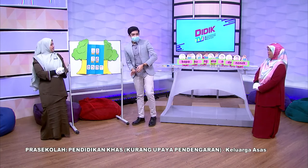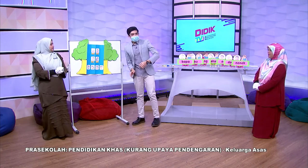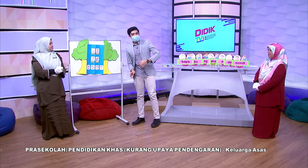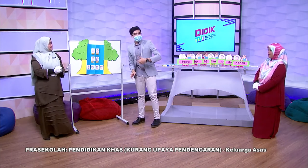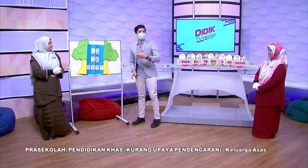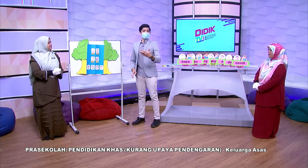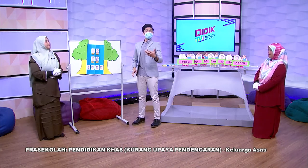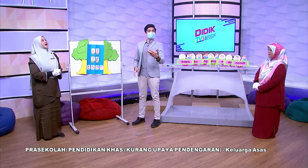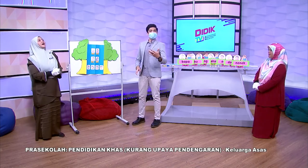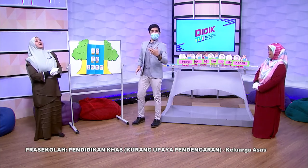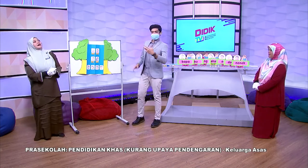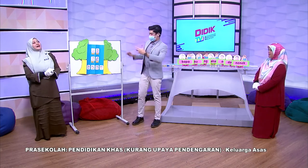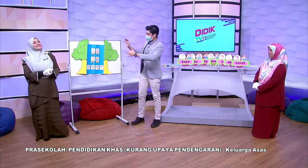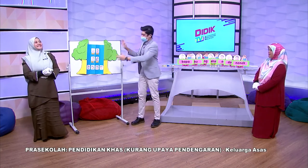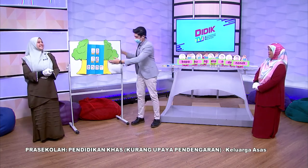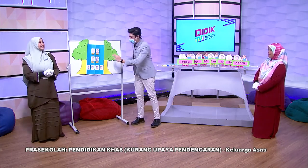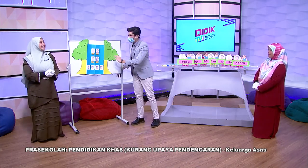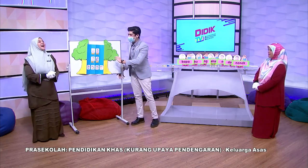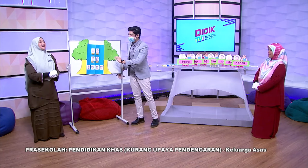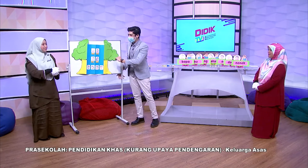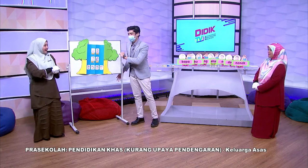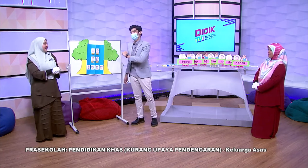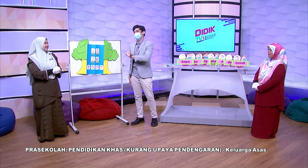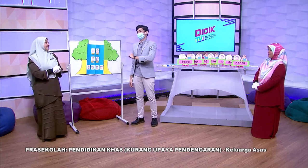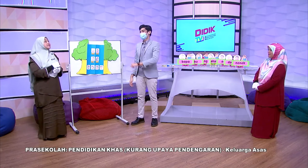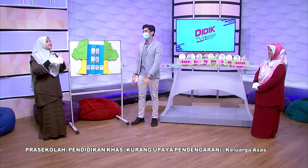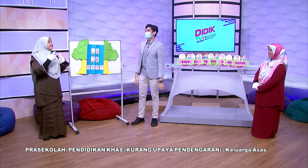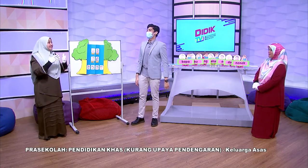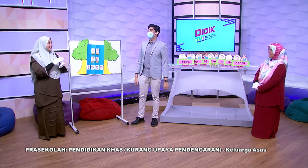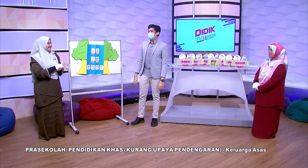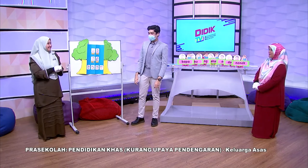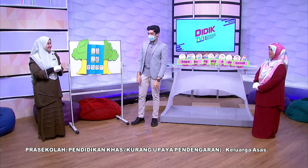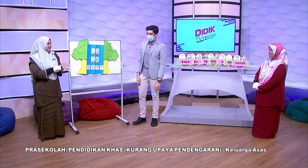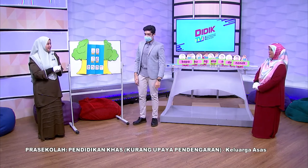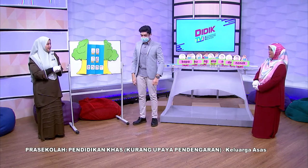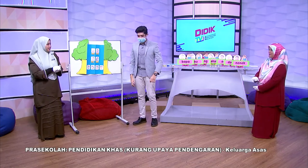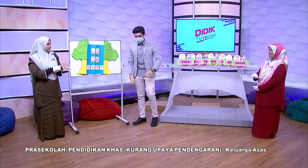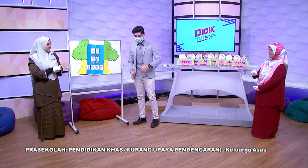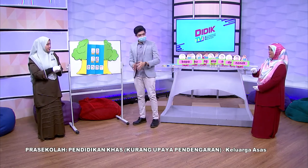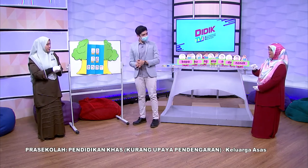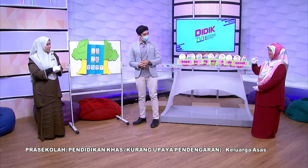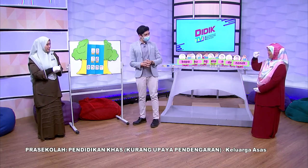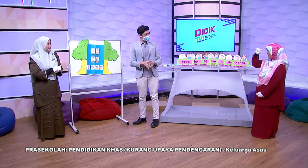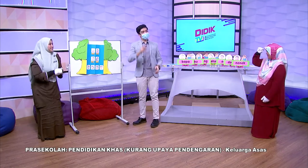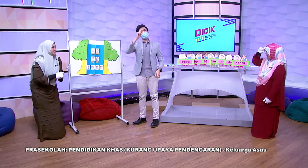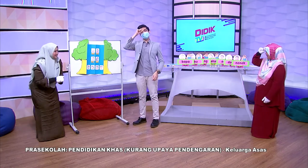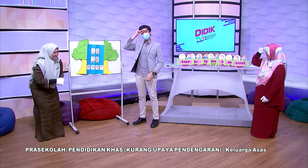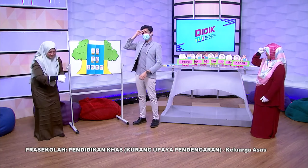songkok iseng-iseng deh Abang bisa abang jadi nggak usah mesin